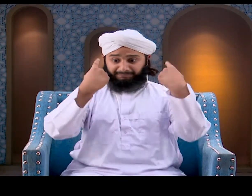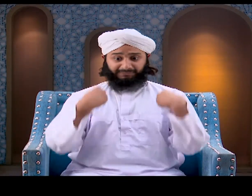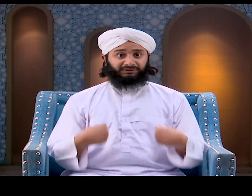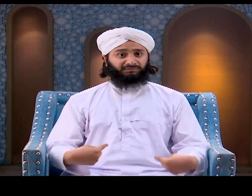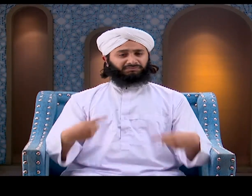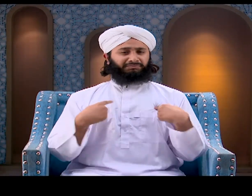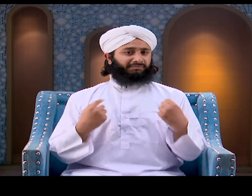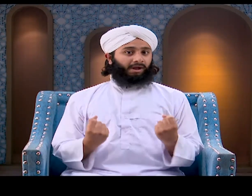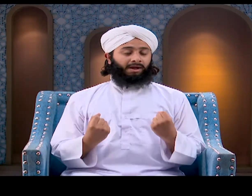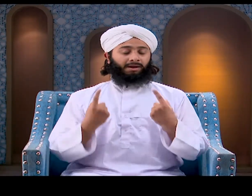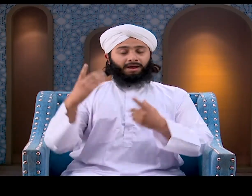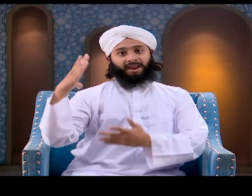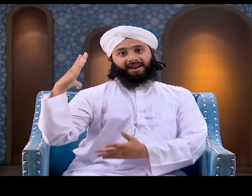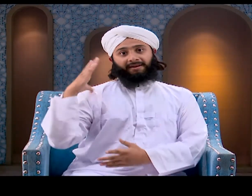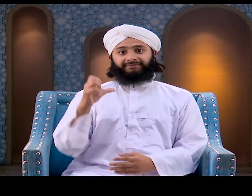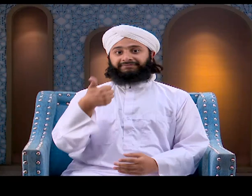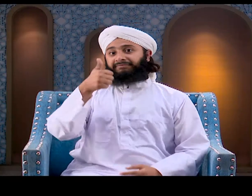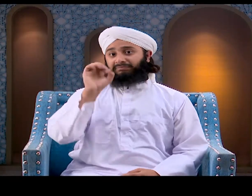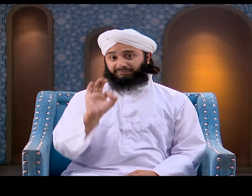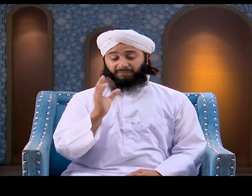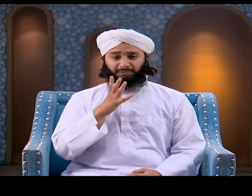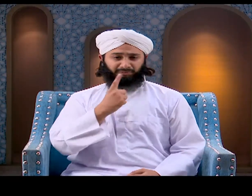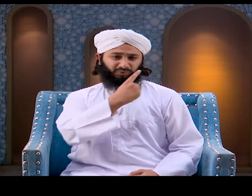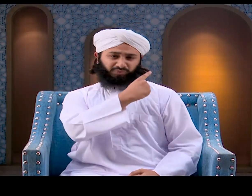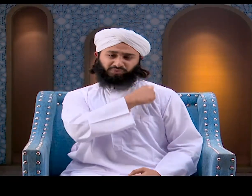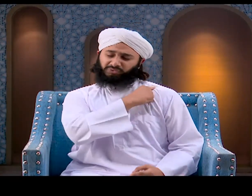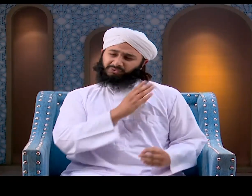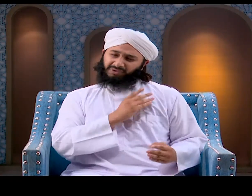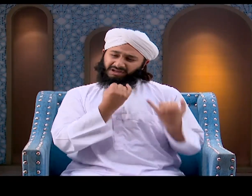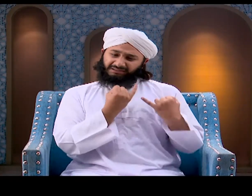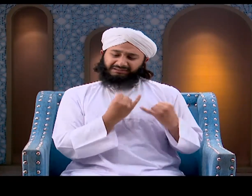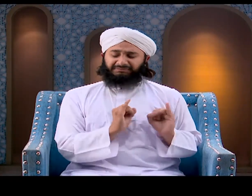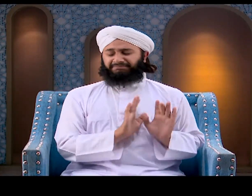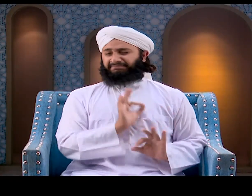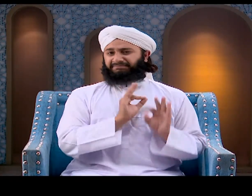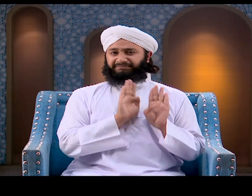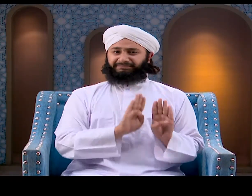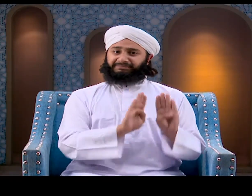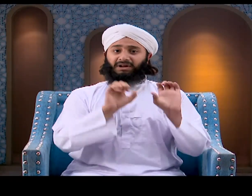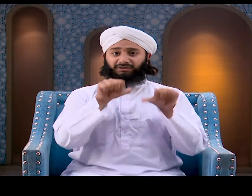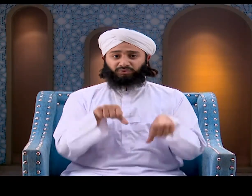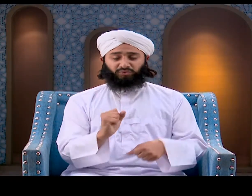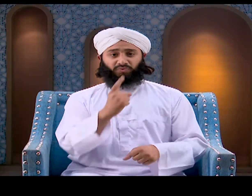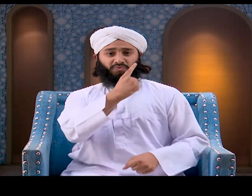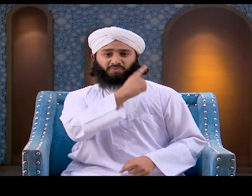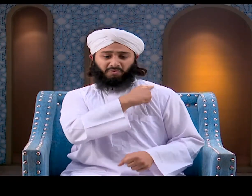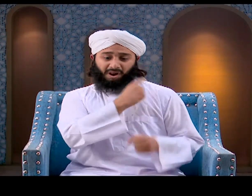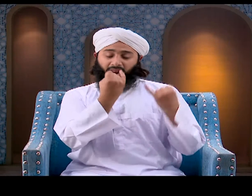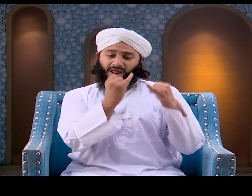جائے، دل میں گناہوں سے نفرت پیدا ہو جائے، مسجدیں آباد ہو جائیں، گناہوں کے اڈے ویران ہو جائیں، نہ کوئی